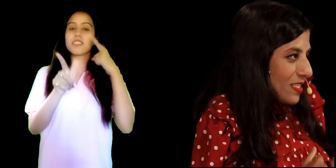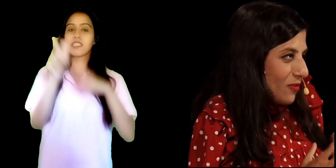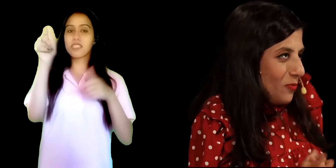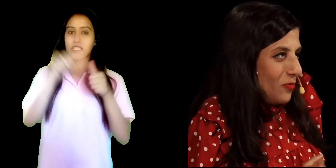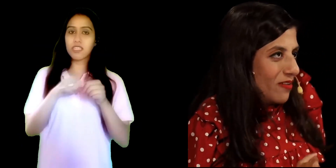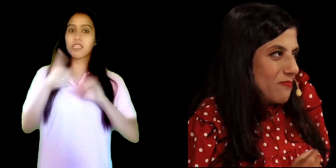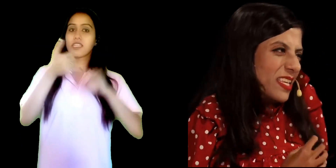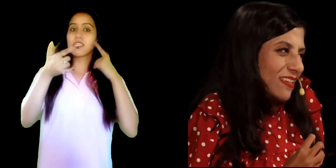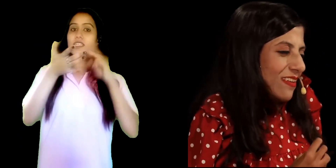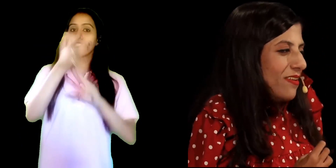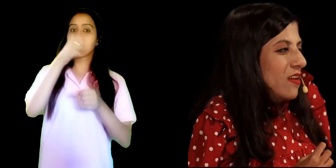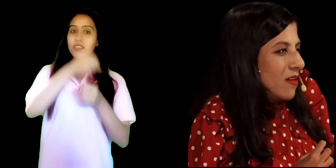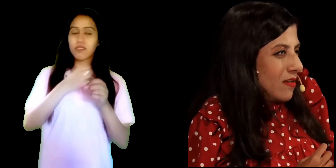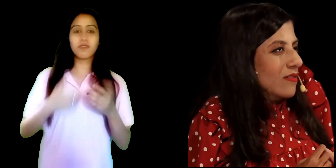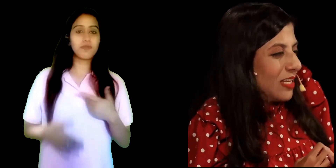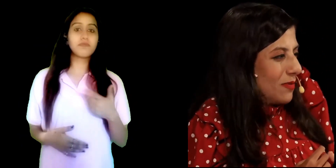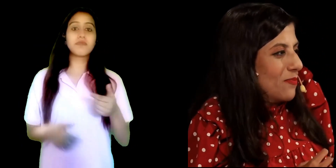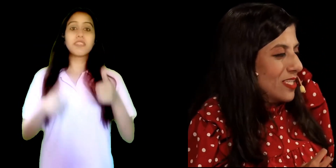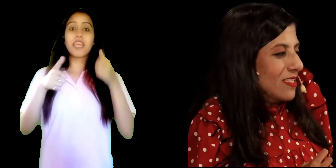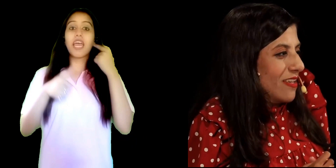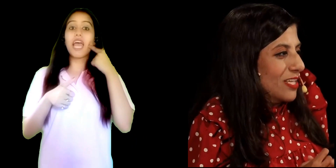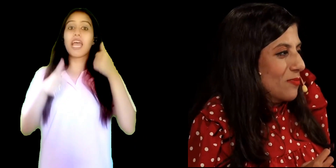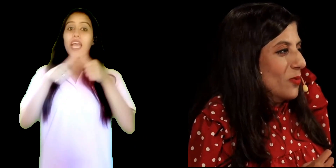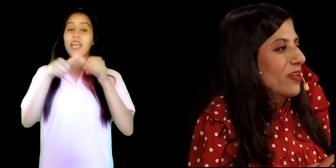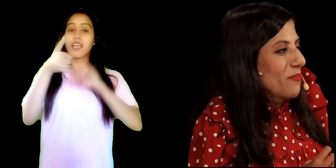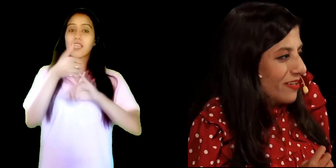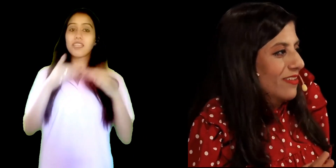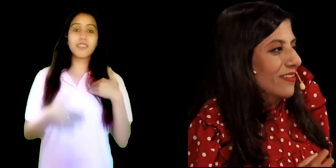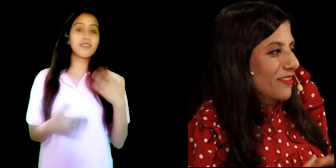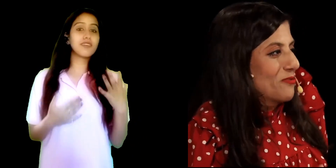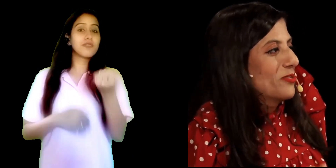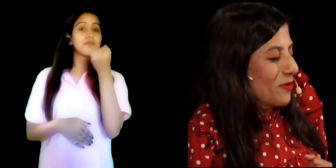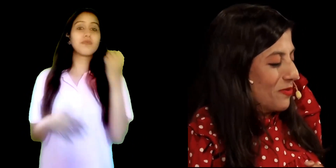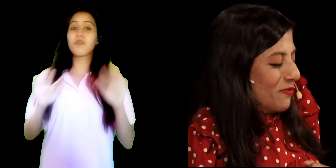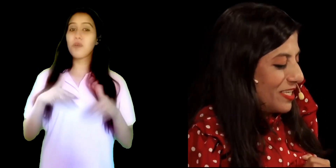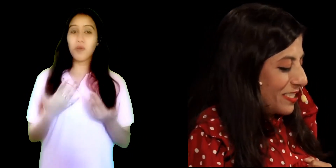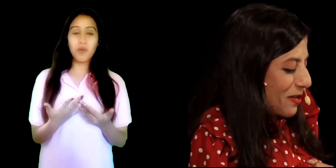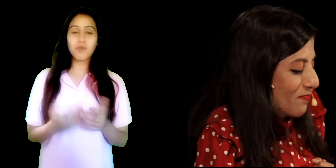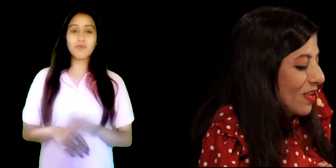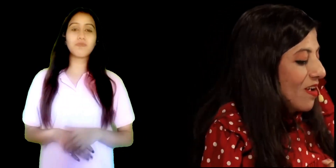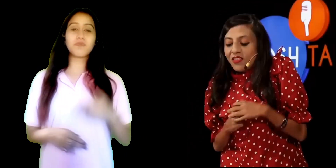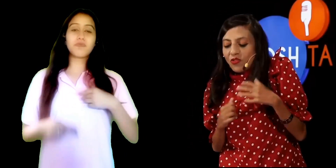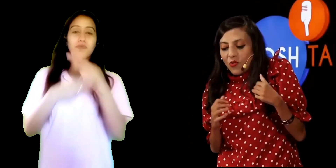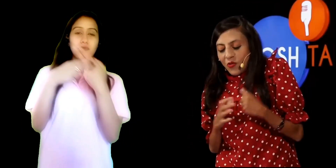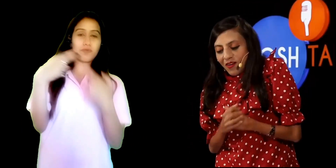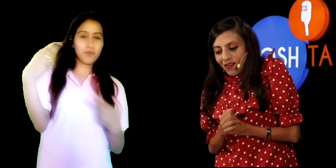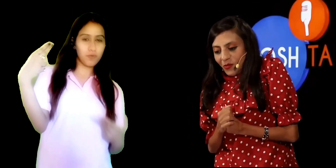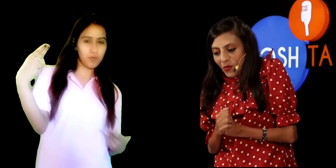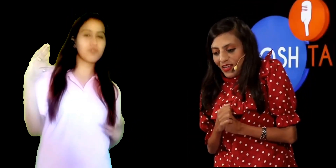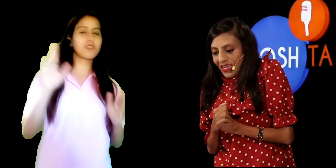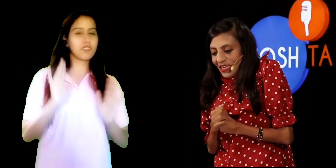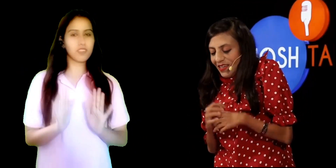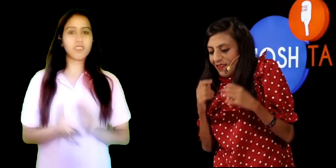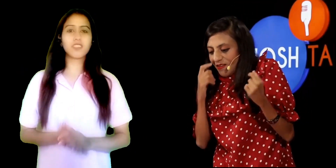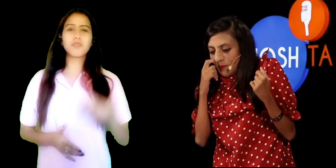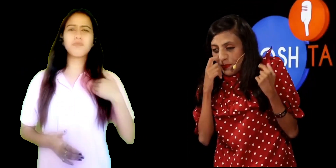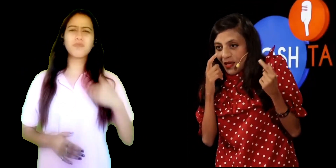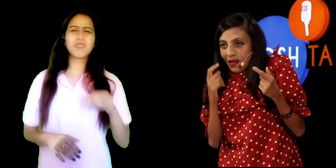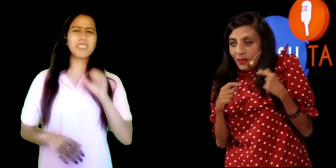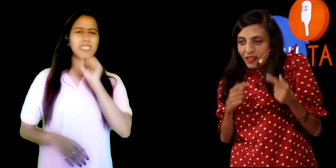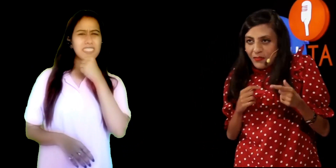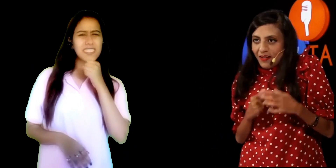मैं यूपी से हूँ, बेसिकली दिल्ली में 25 साल के आसपास हो गए, बट रूट्स तो अभी भी वहीं से हैं। तो हुआ ये